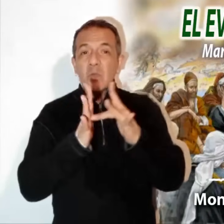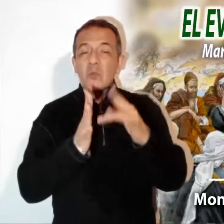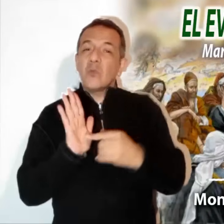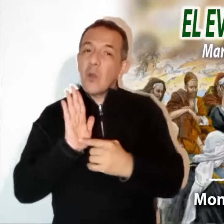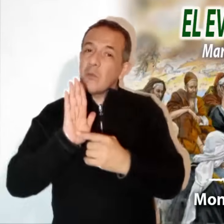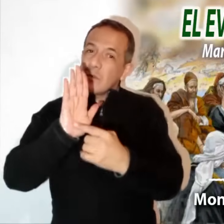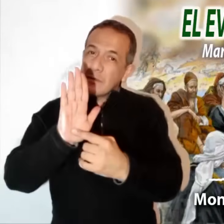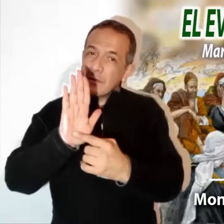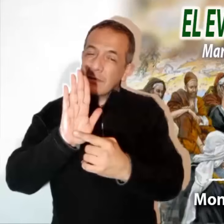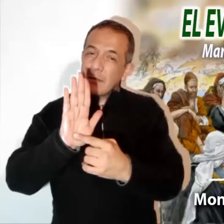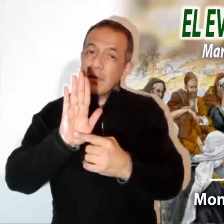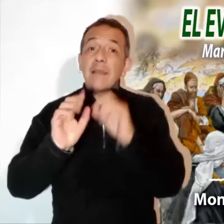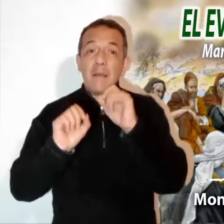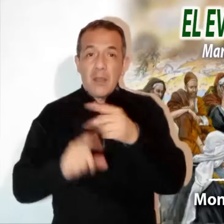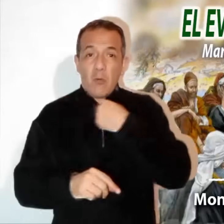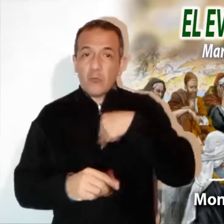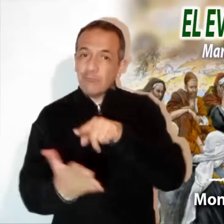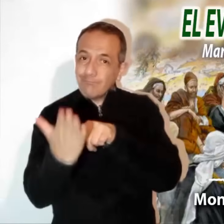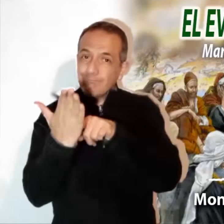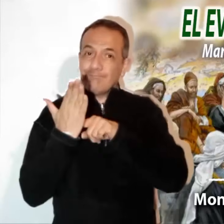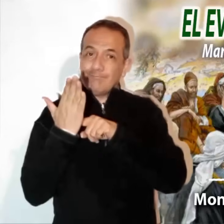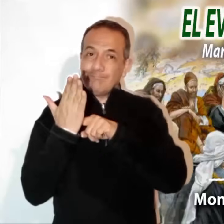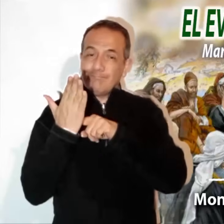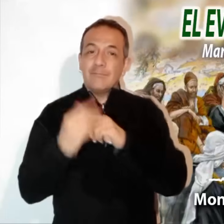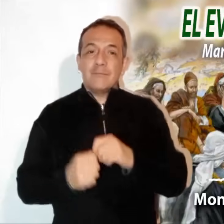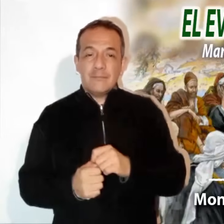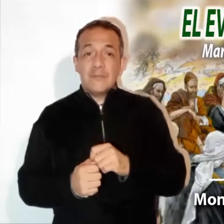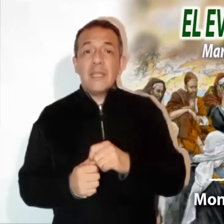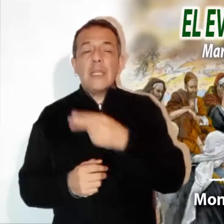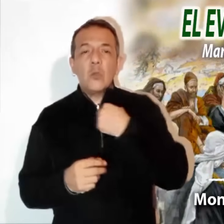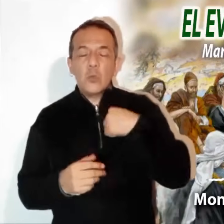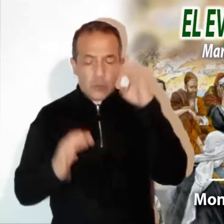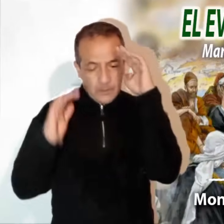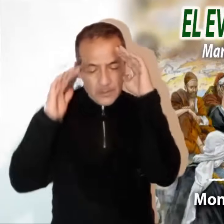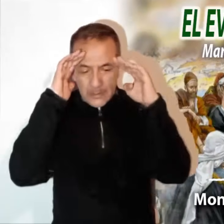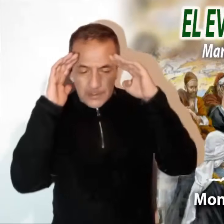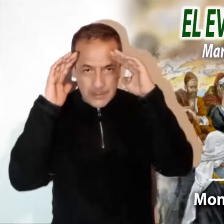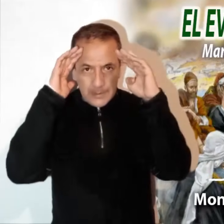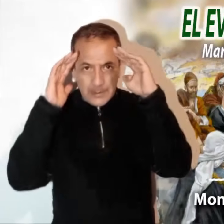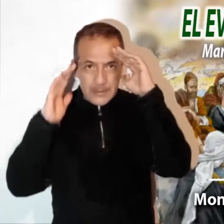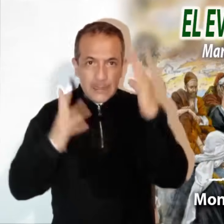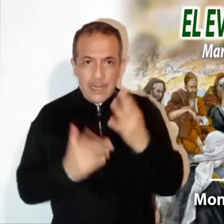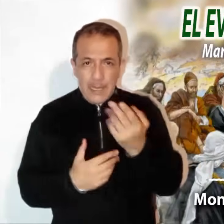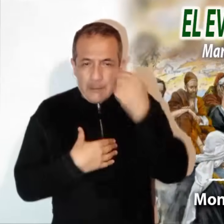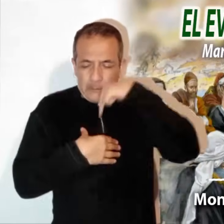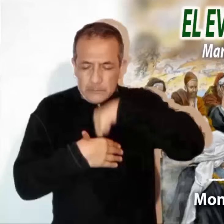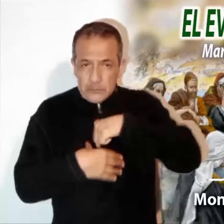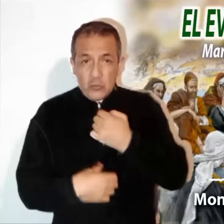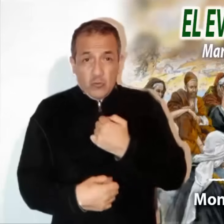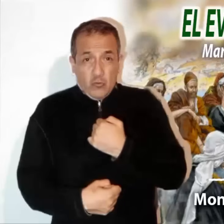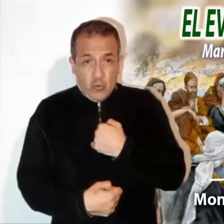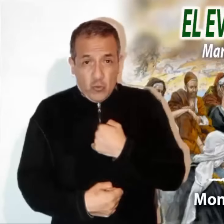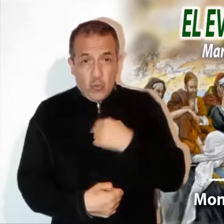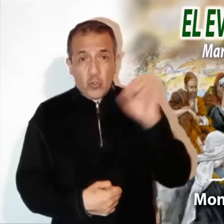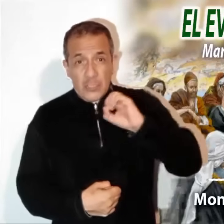ofrece también a cada uno de nosotros, que nos hacen pensar seriamente: